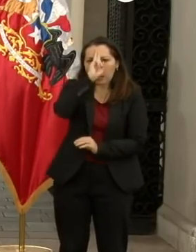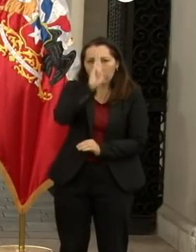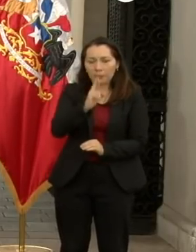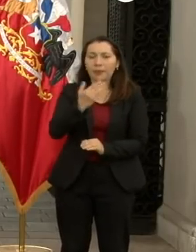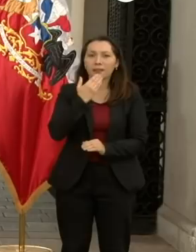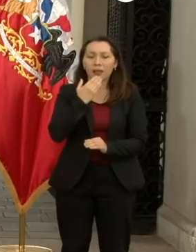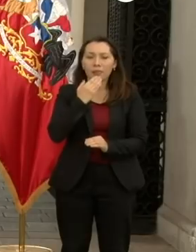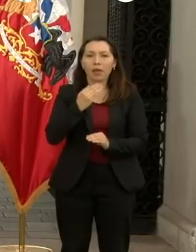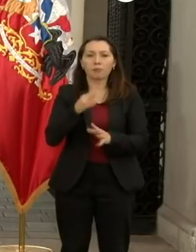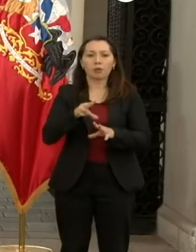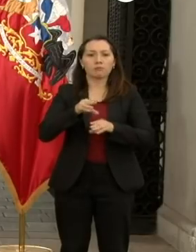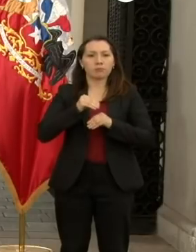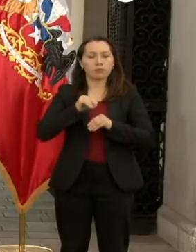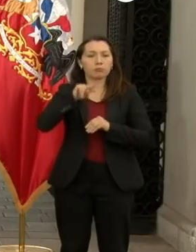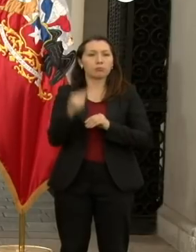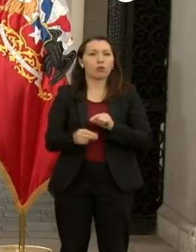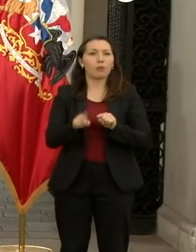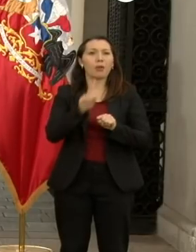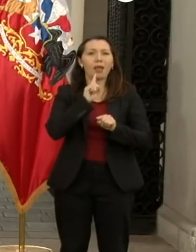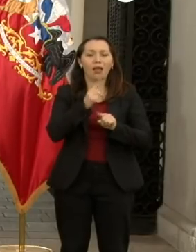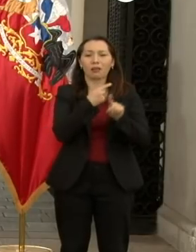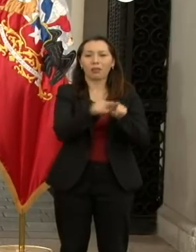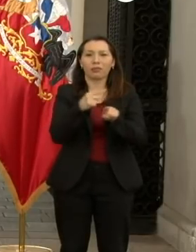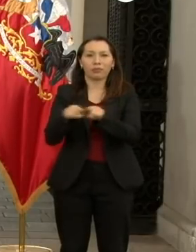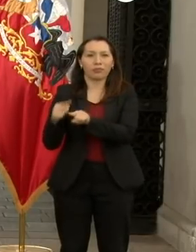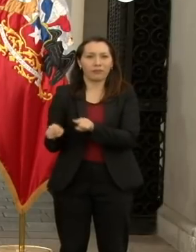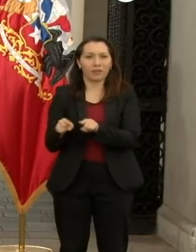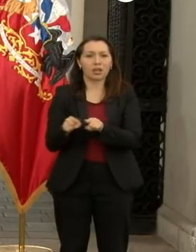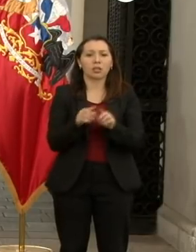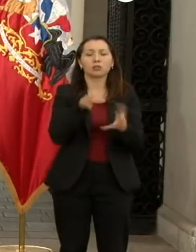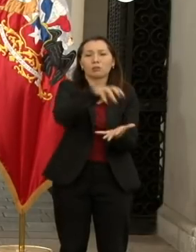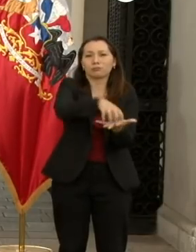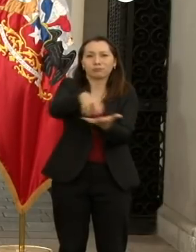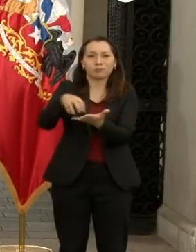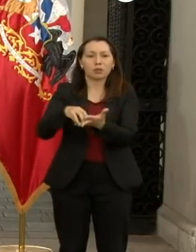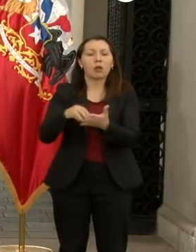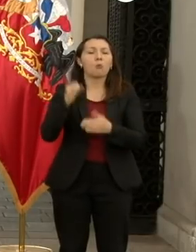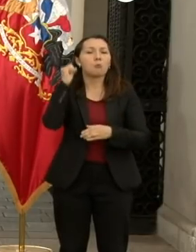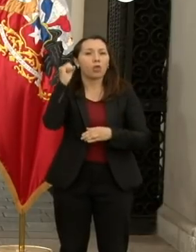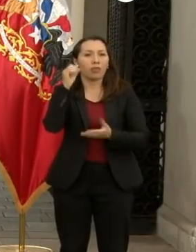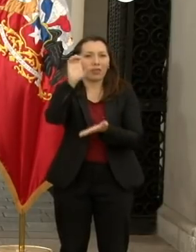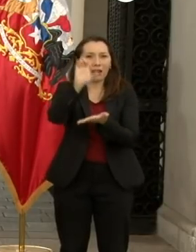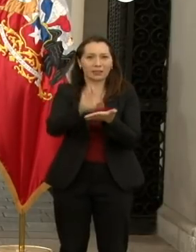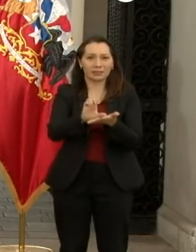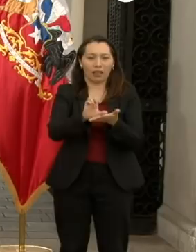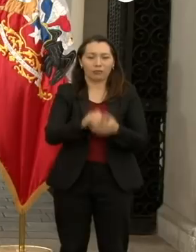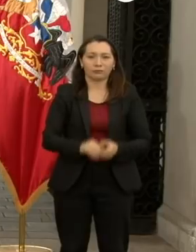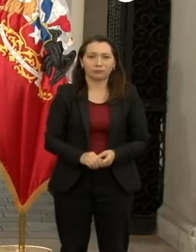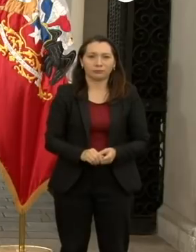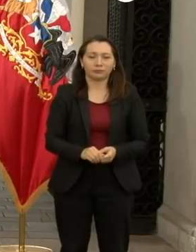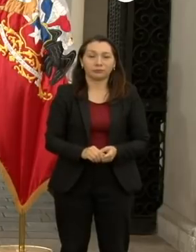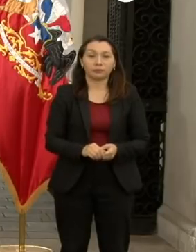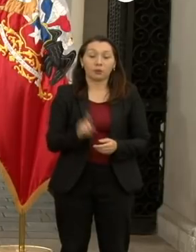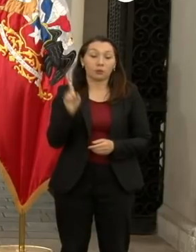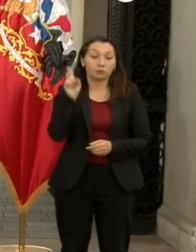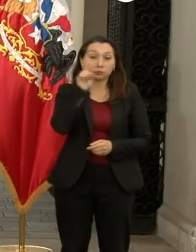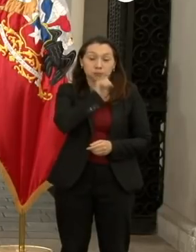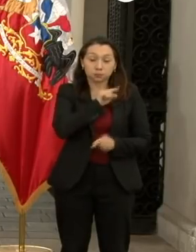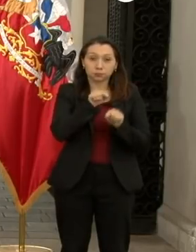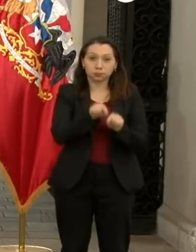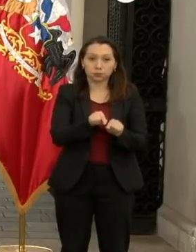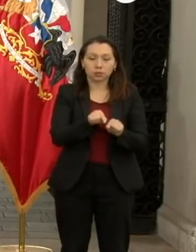respetando las atribuciones propias de los distintos órganos y poderes del Estado. Y